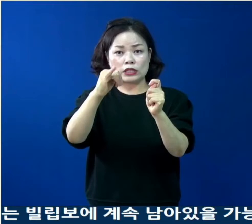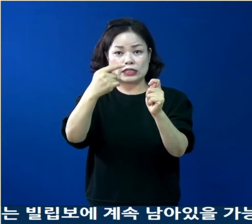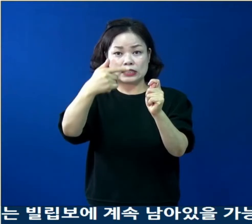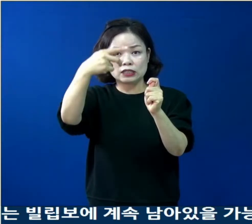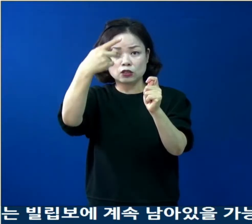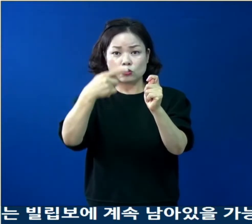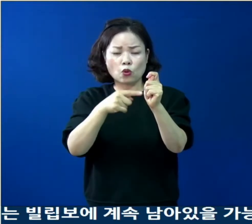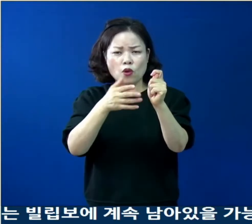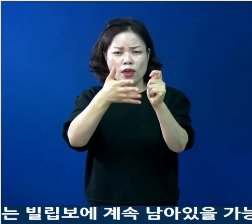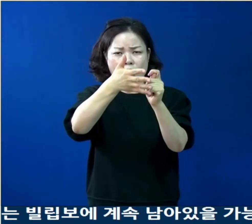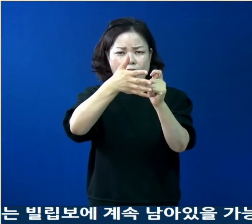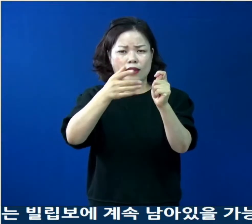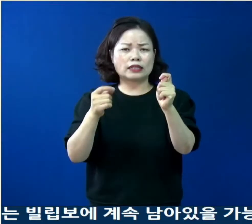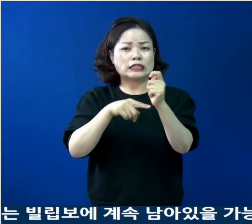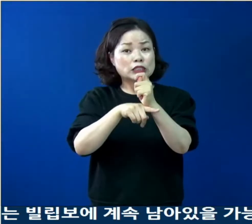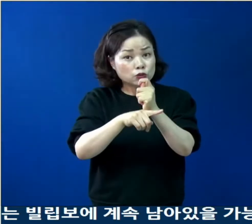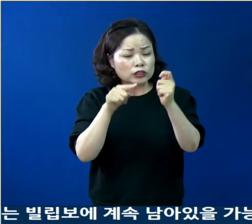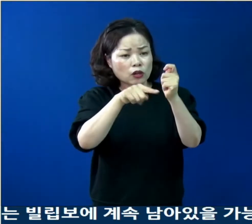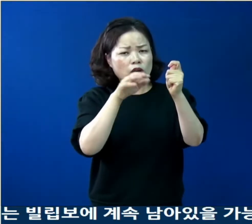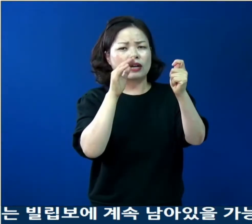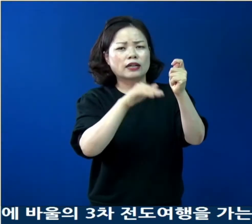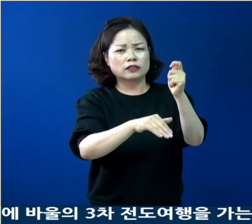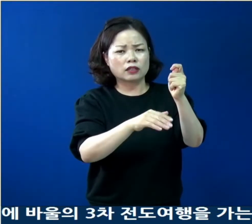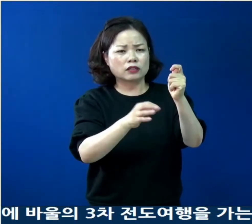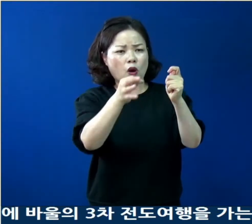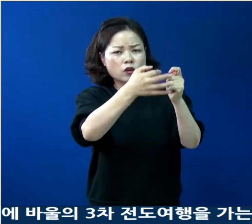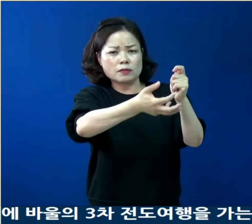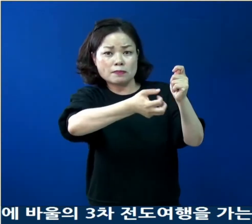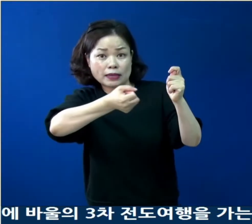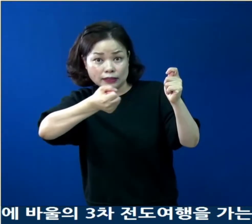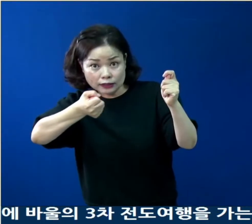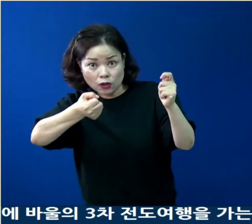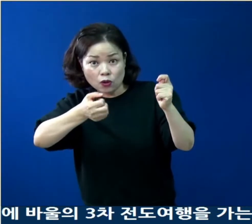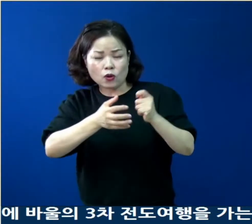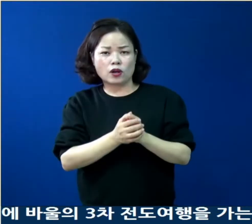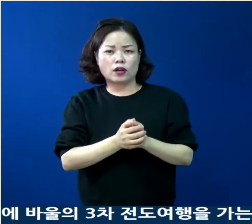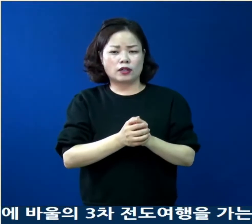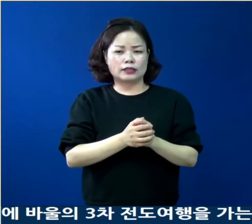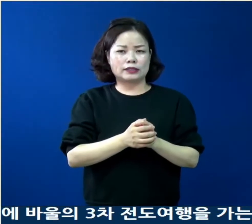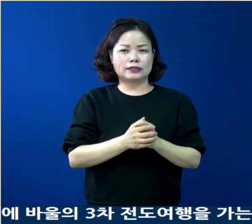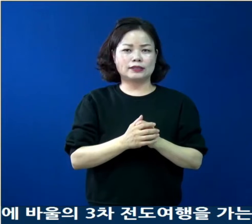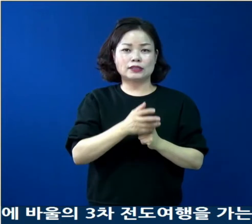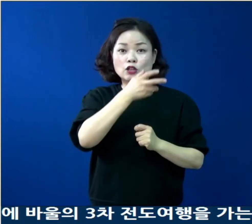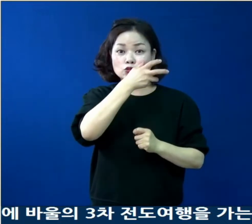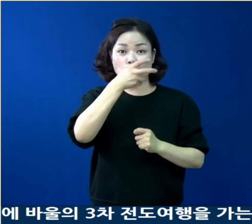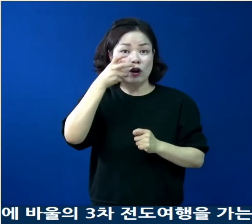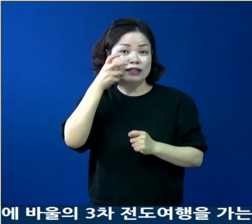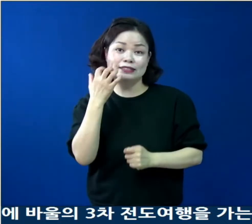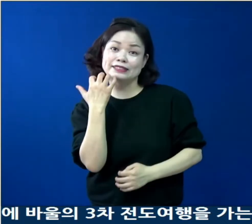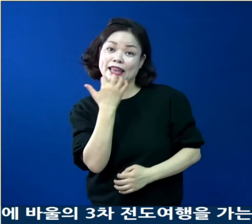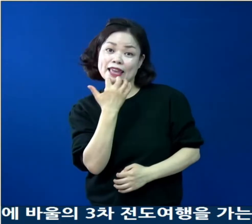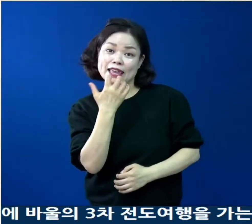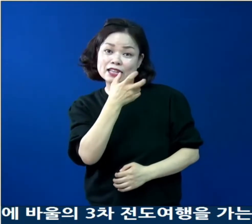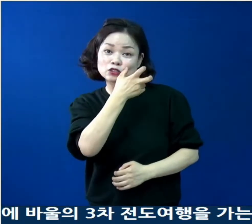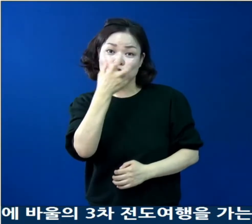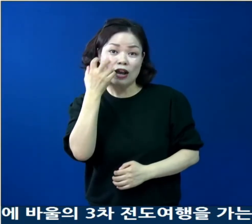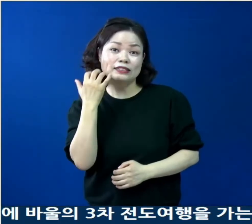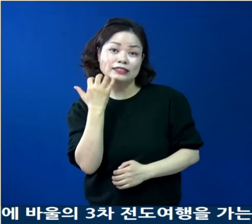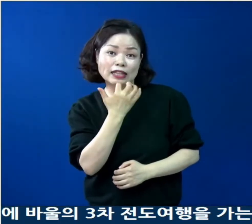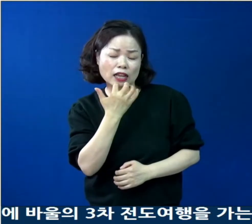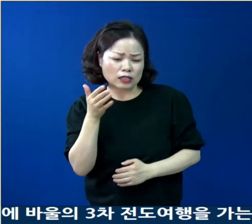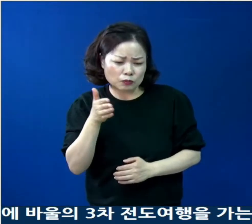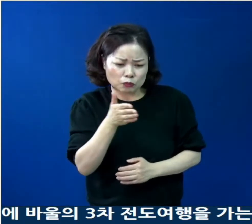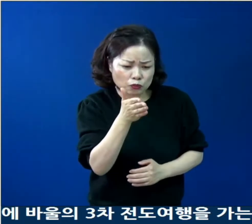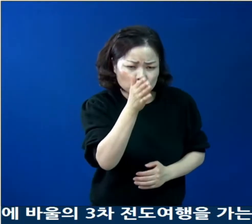교회 헌금을 받아가지고 그 다음에 약간 그 주황 색깔 비슷한 선이죠. 이 선을